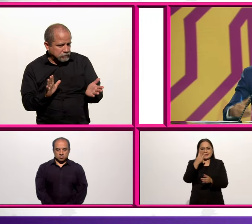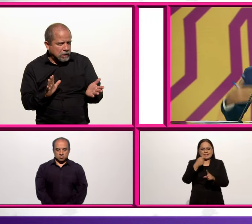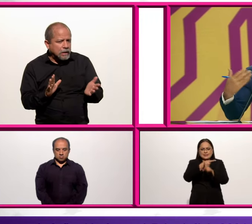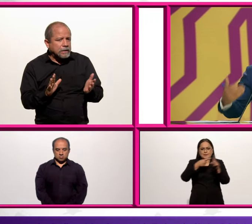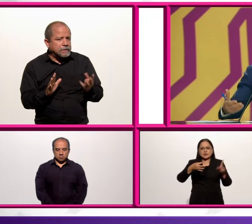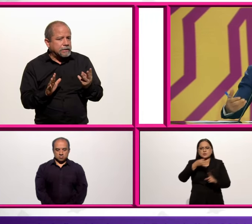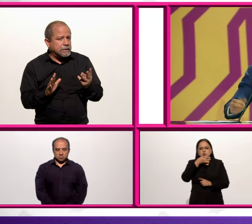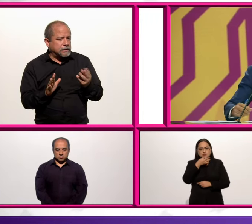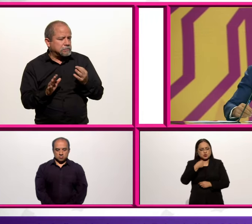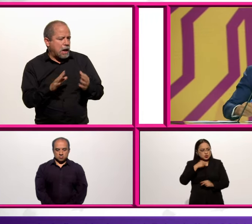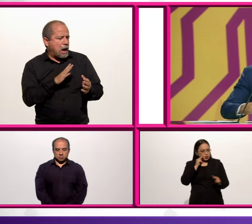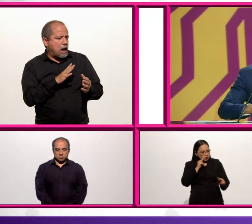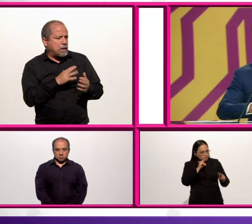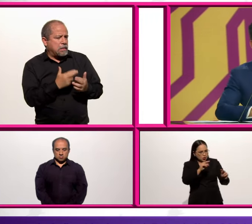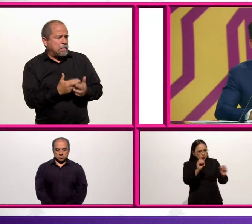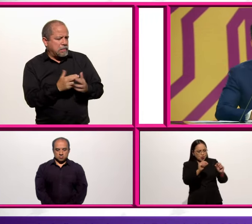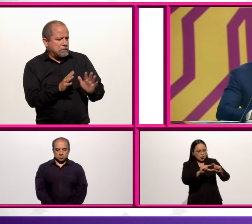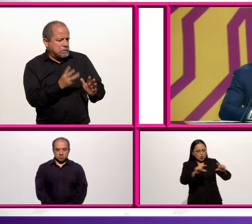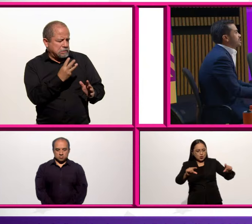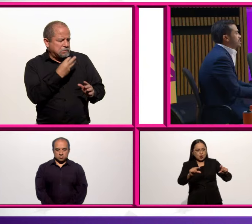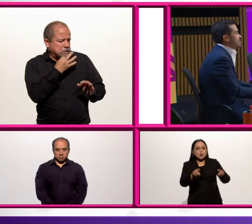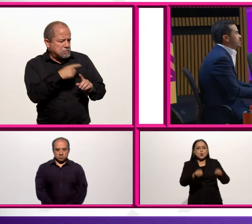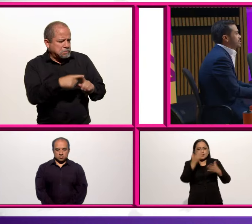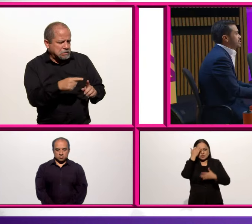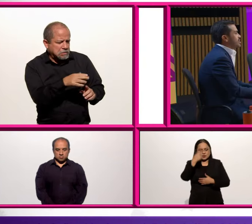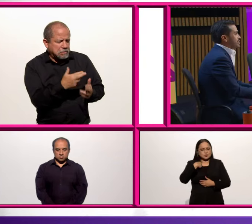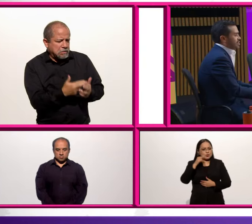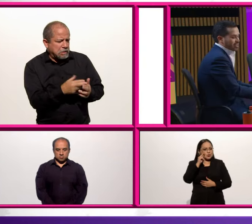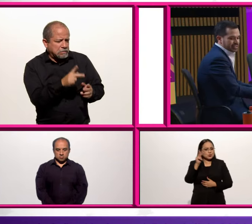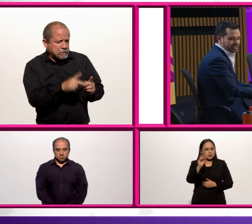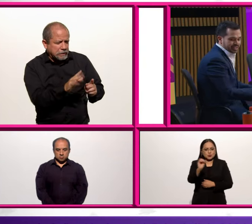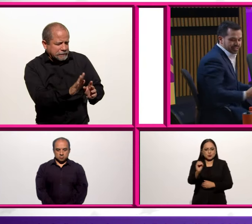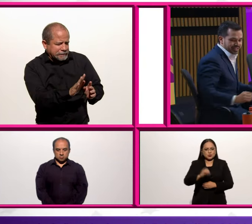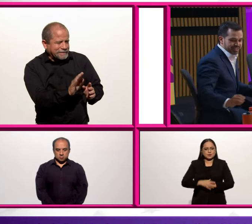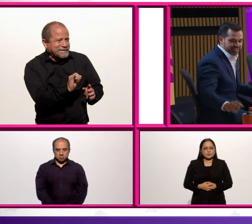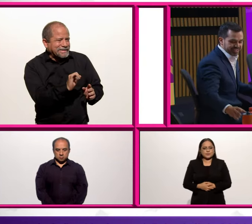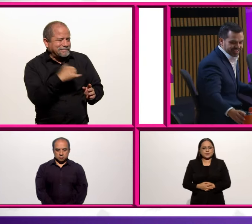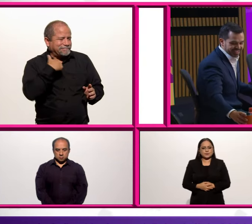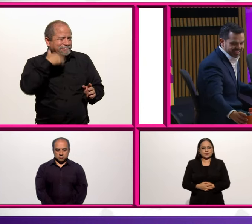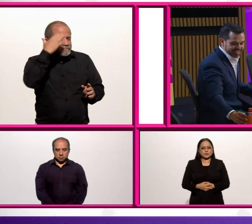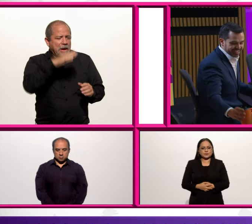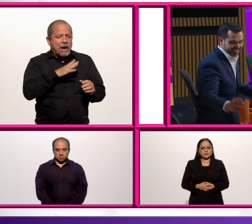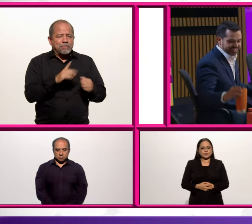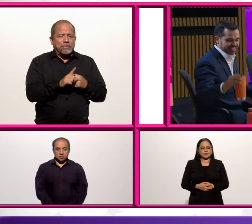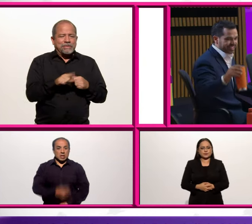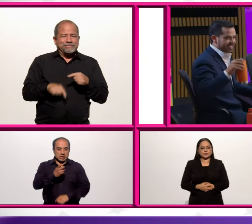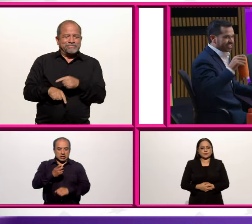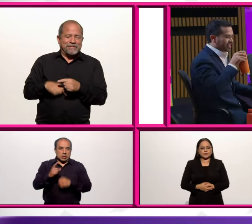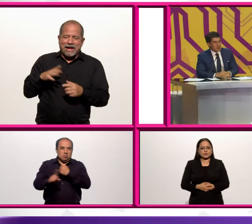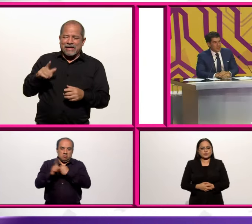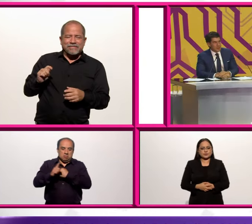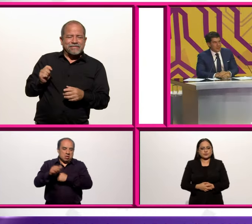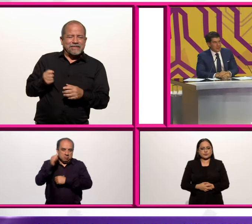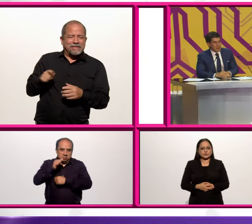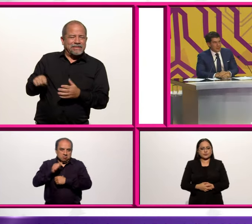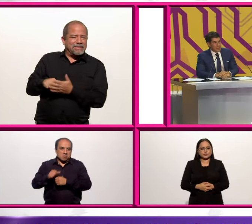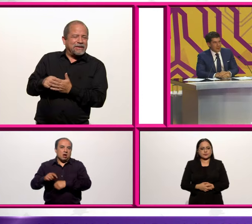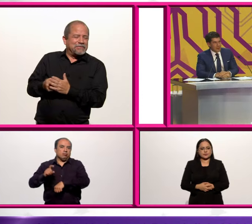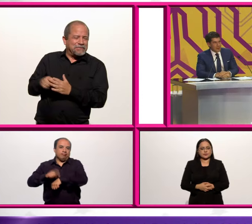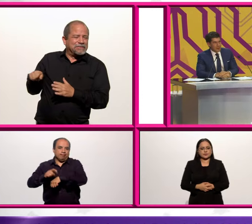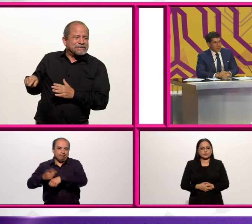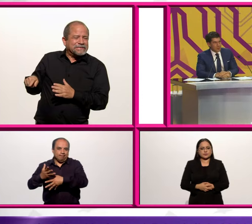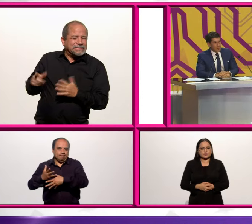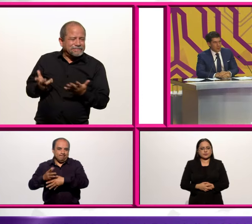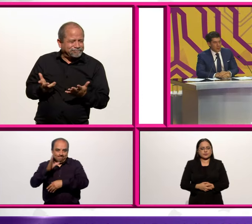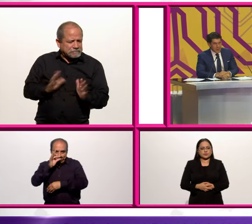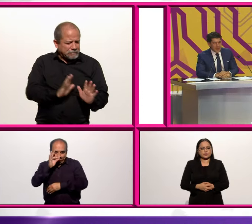como bolsa de tiempo que puede administrar. Lo sé, ahora van a resolver esa falla técnica. Sí, que resuelvan el problema de los relojes. Sin duda, sin duda. 3:30 le